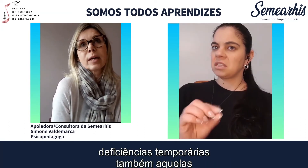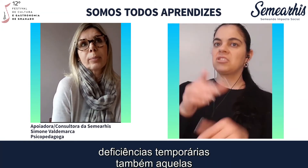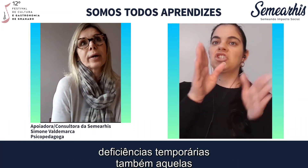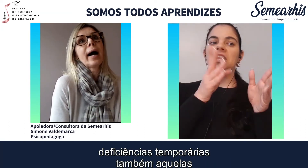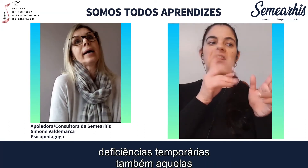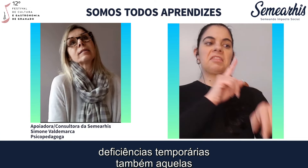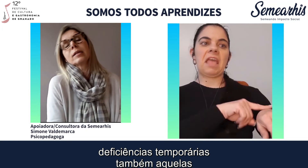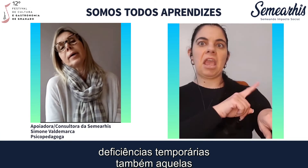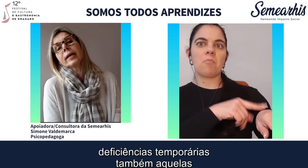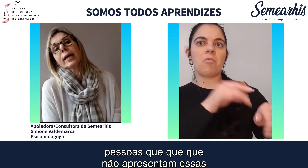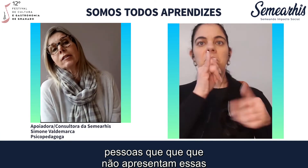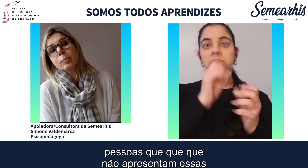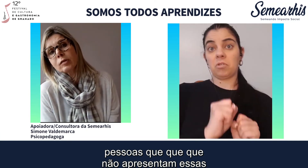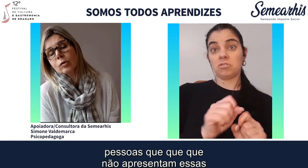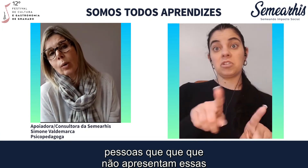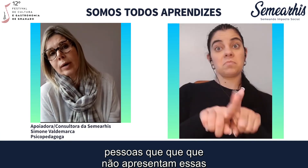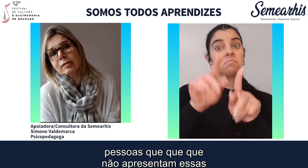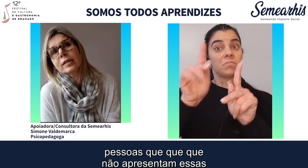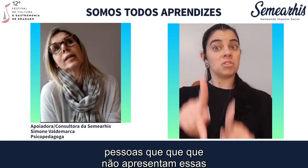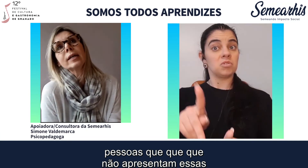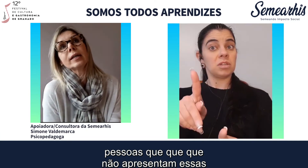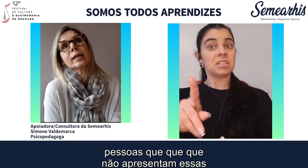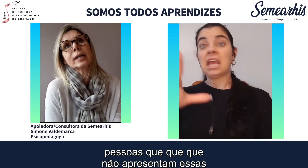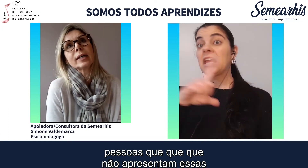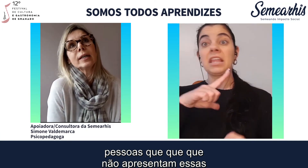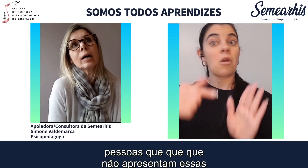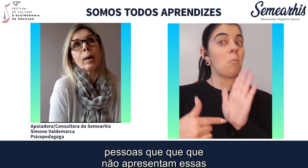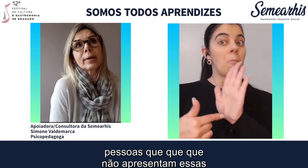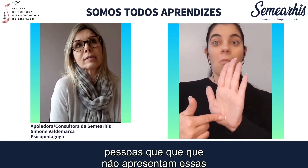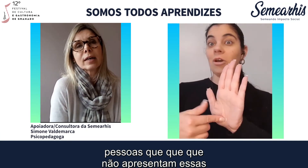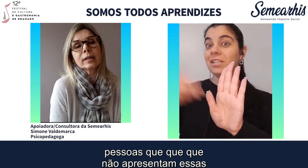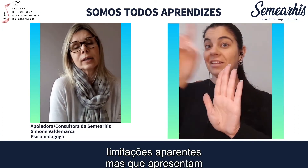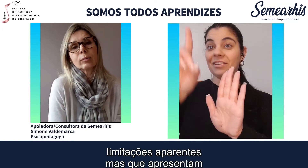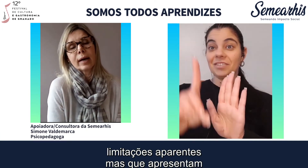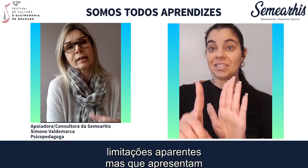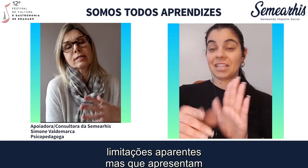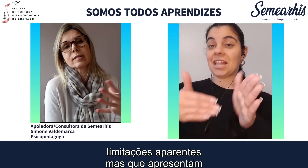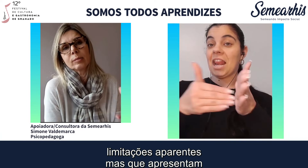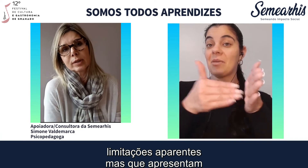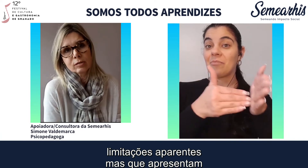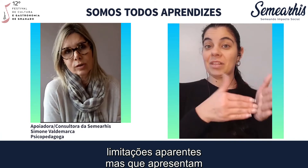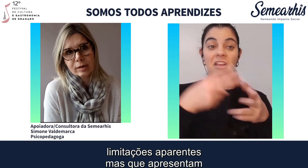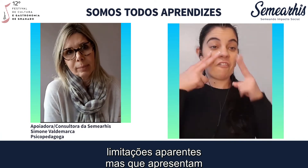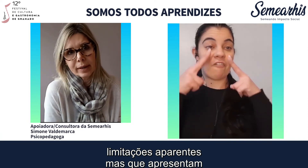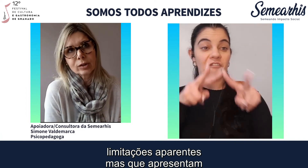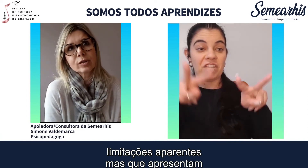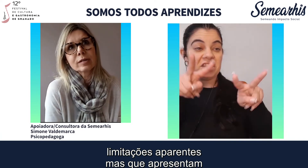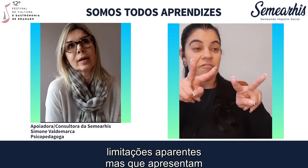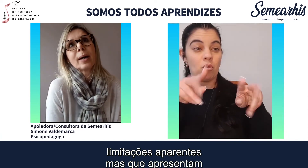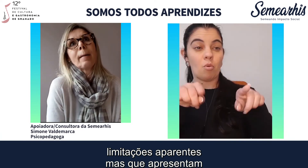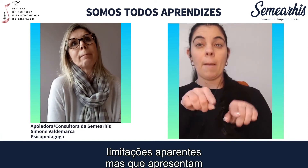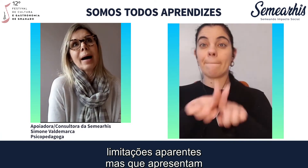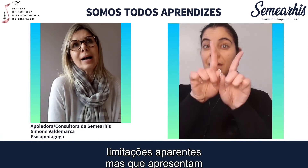deficiências temporárias, também aquelas pessoas que não apresentam essas limitações